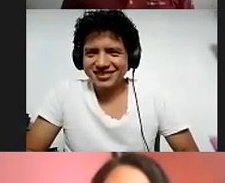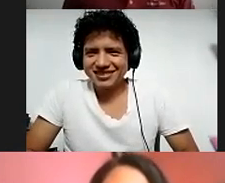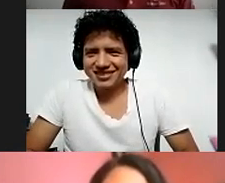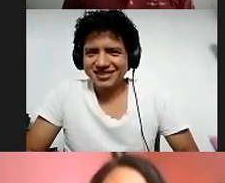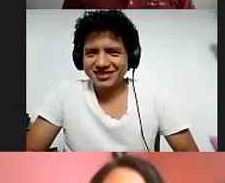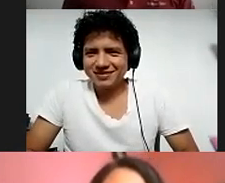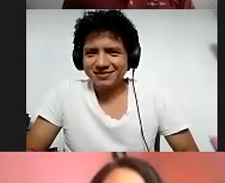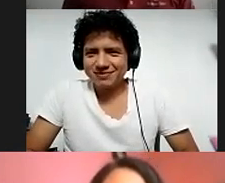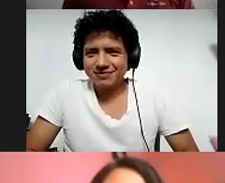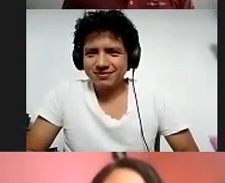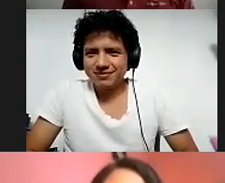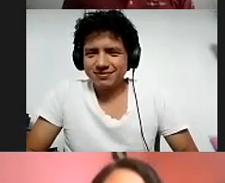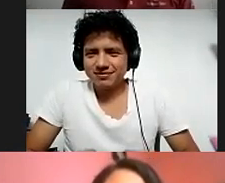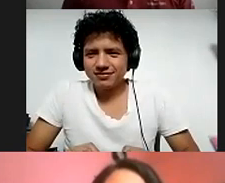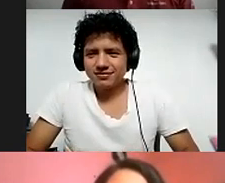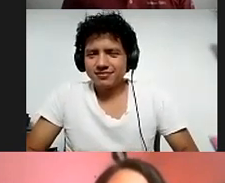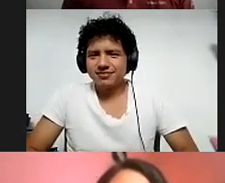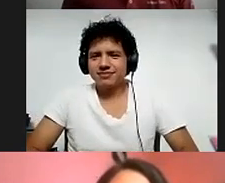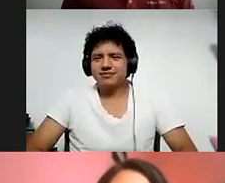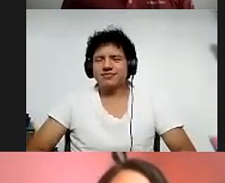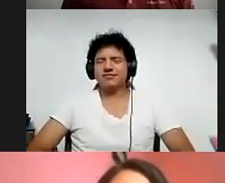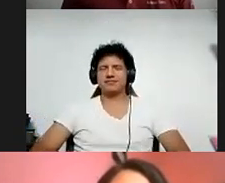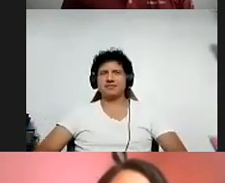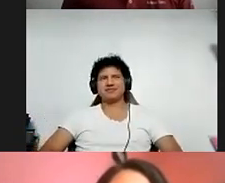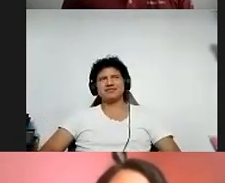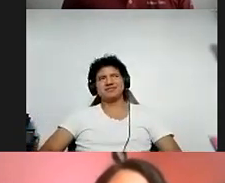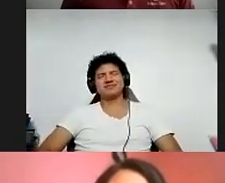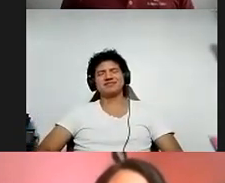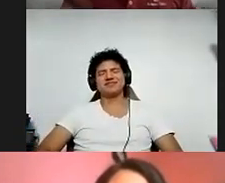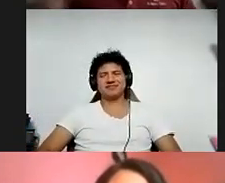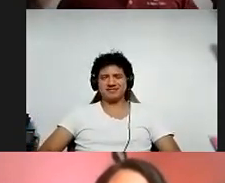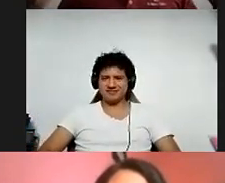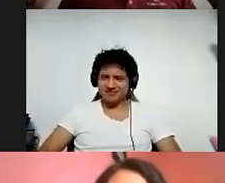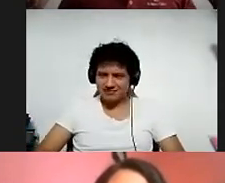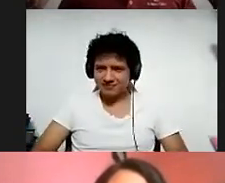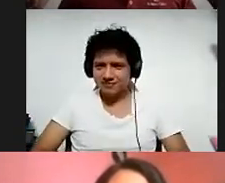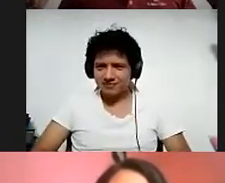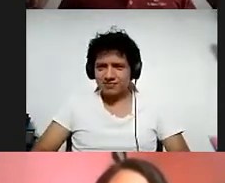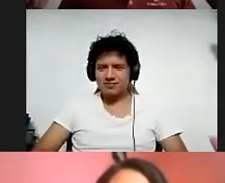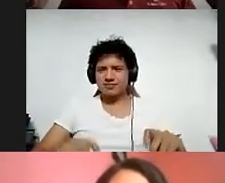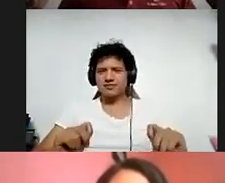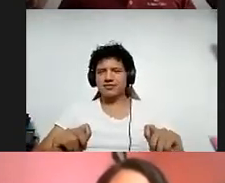¿No? Chicos, pues entonces si ya no hay dudas o preguntas, nos vemos la próxima clase. Cualquier duda o pregunta nos hablamos por el